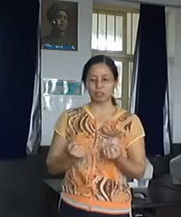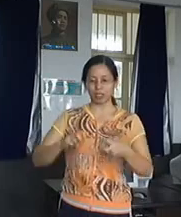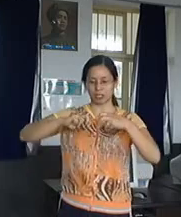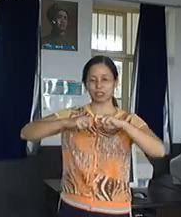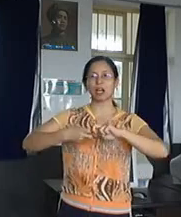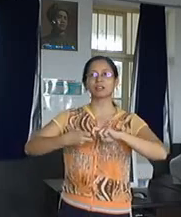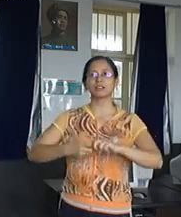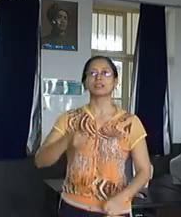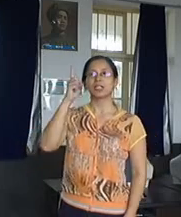一路走来陪你受的伤。